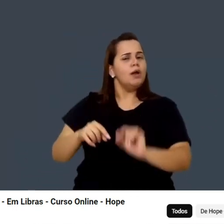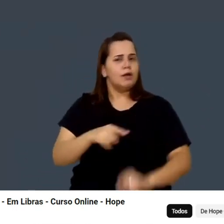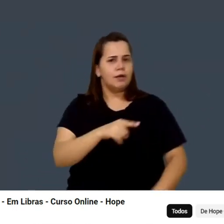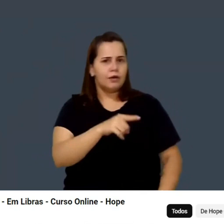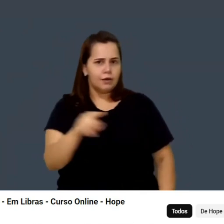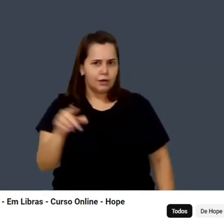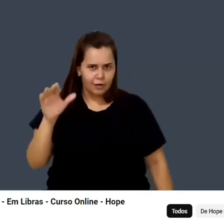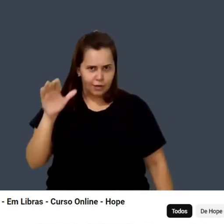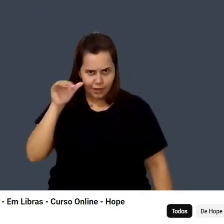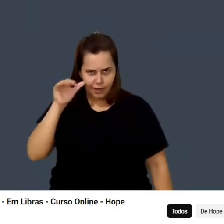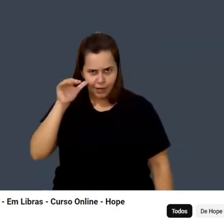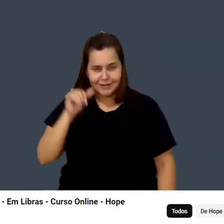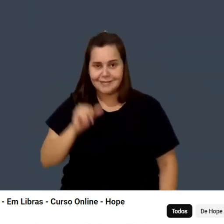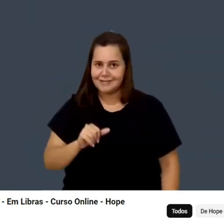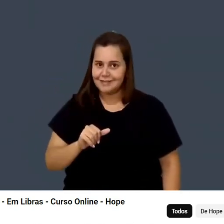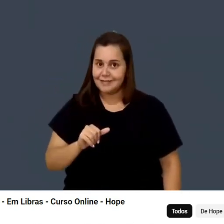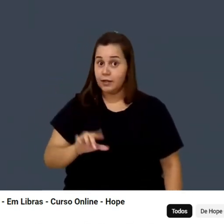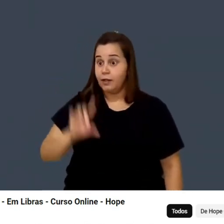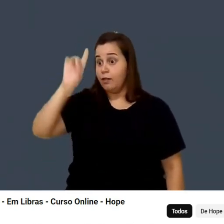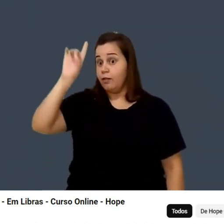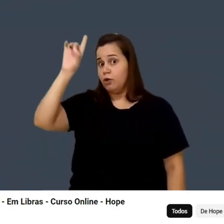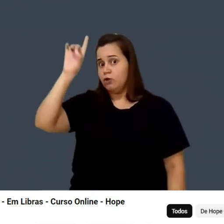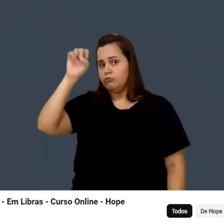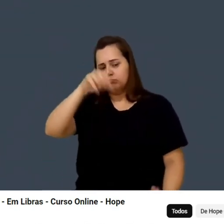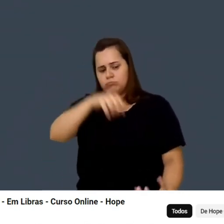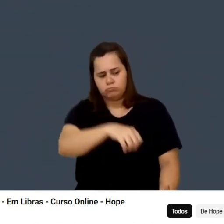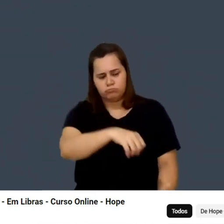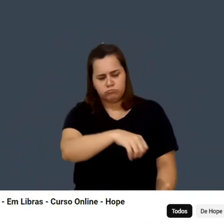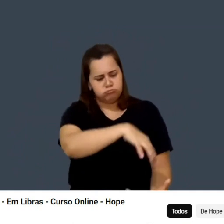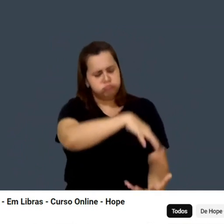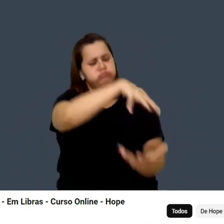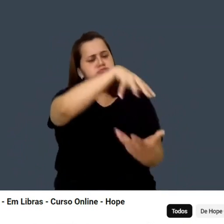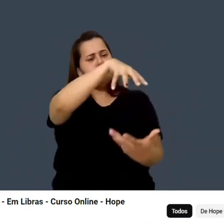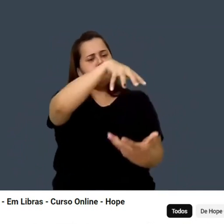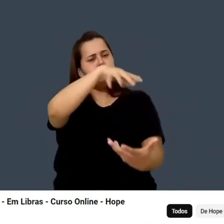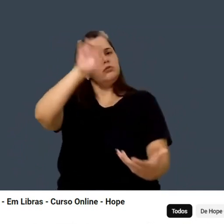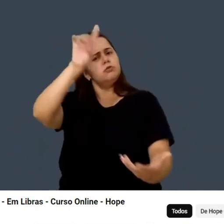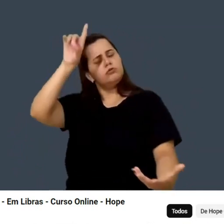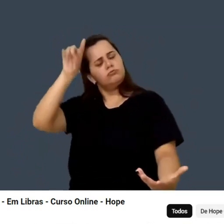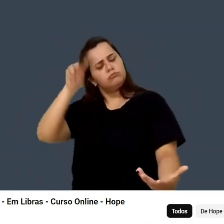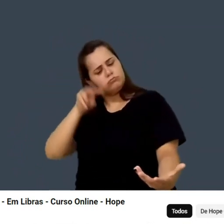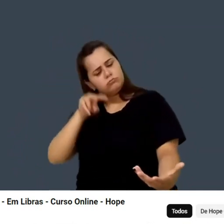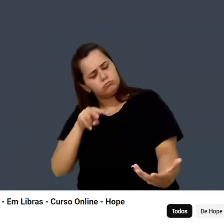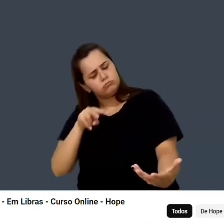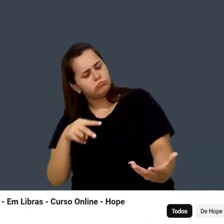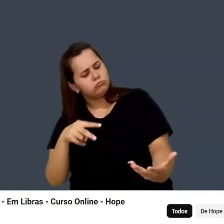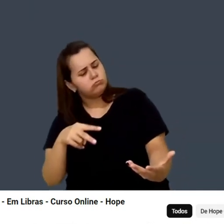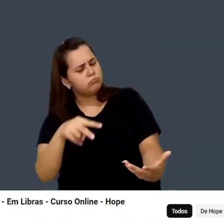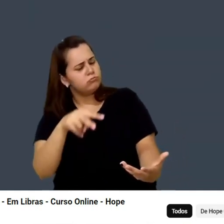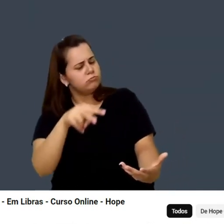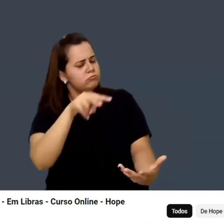que aconteceu? Deus olhou para... Vocês estão curiosos? Deus olhou ali para a